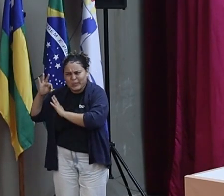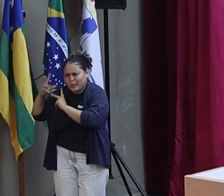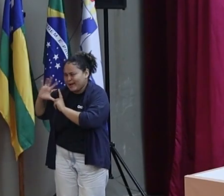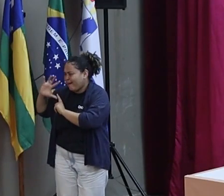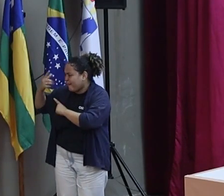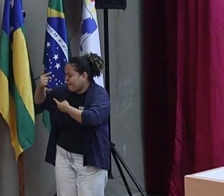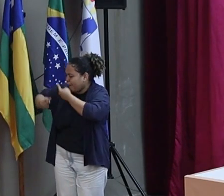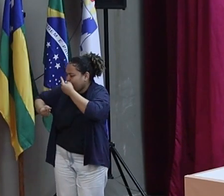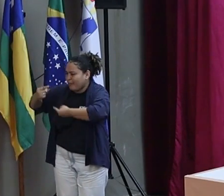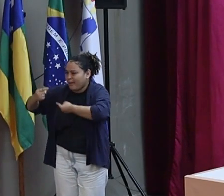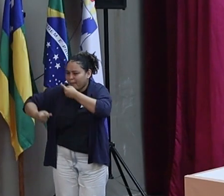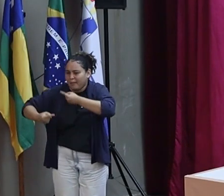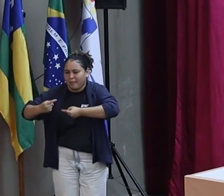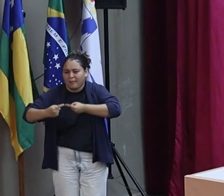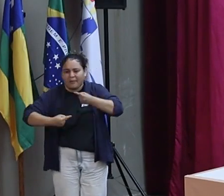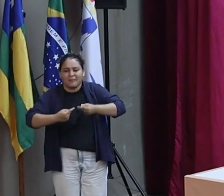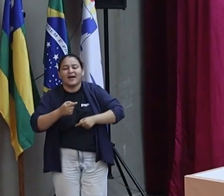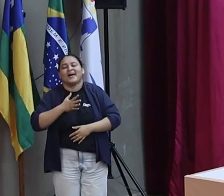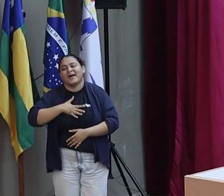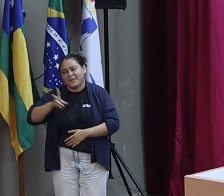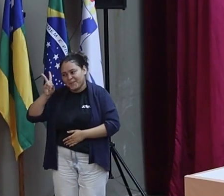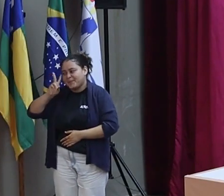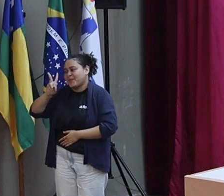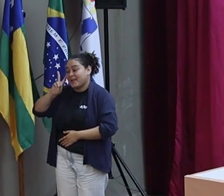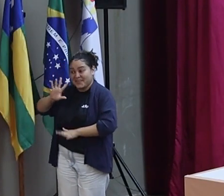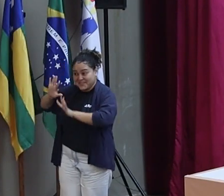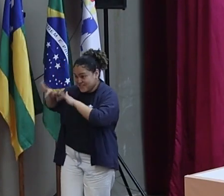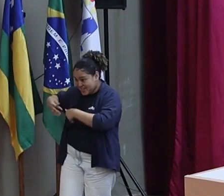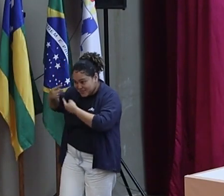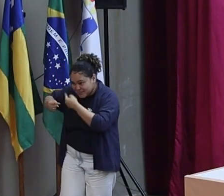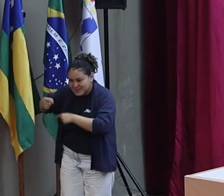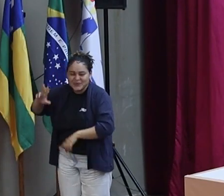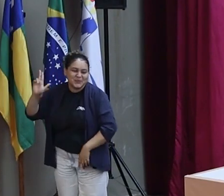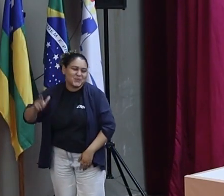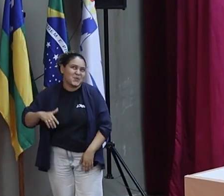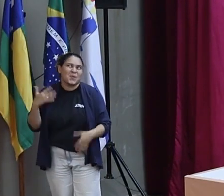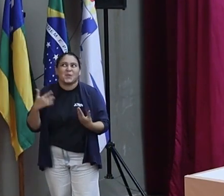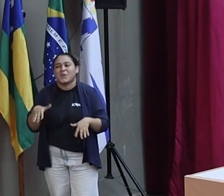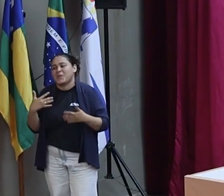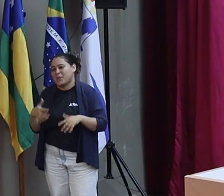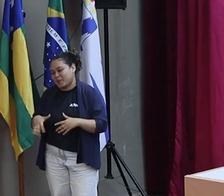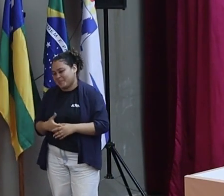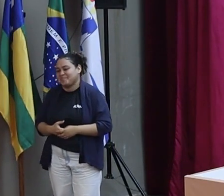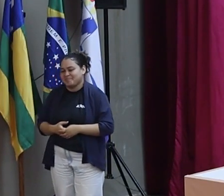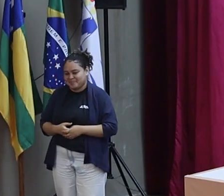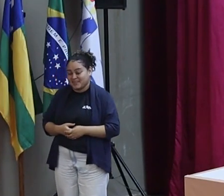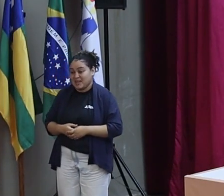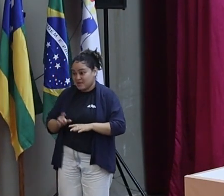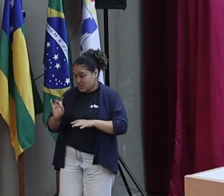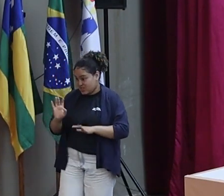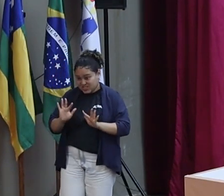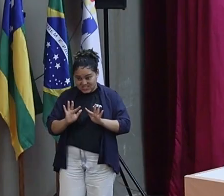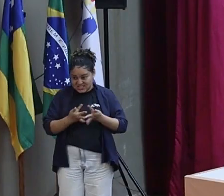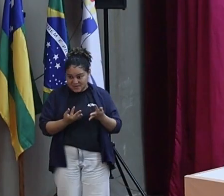a gente lembra dessas discussões assim que elas não terminavam nunca, é impressionante aquilo. E não ficavam só